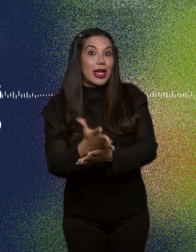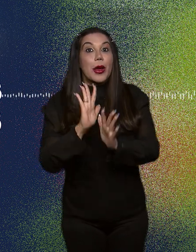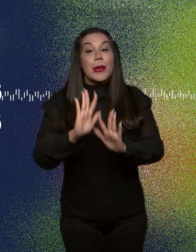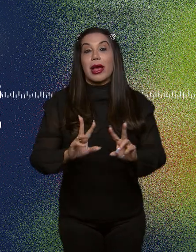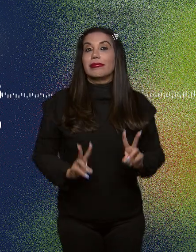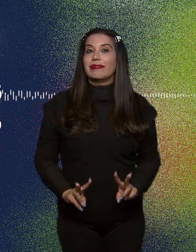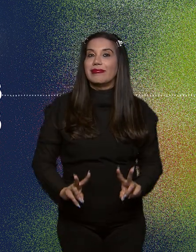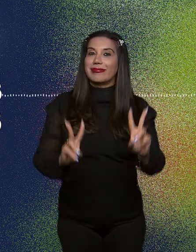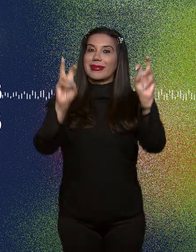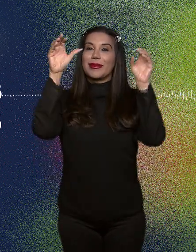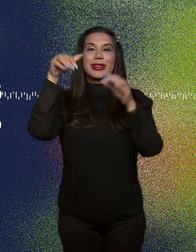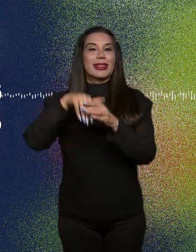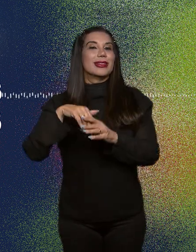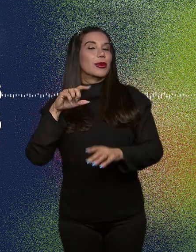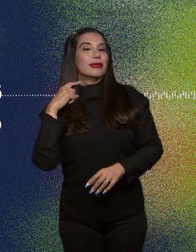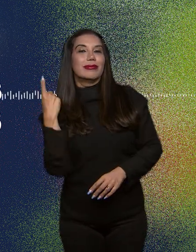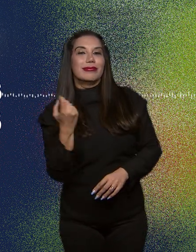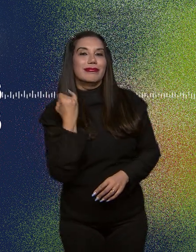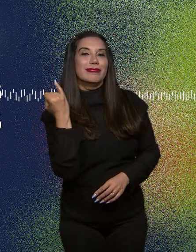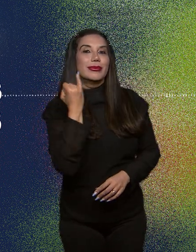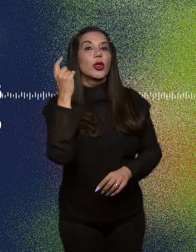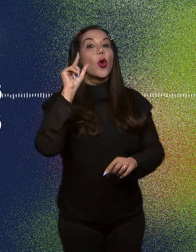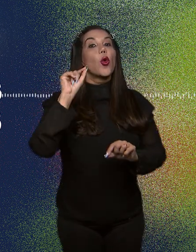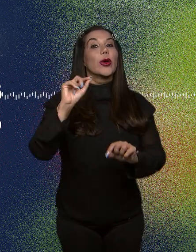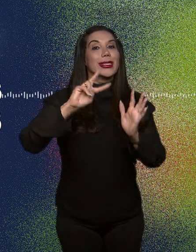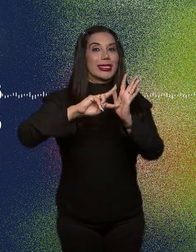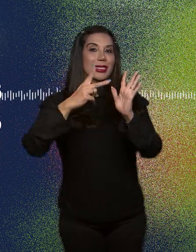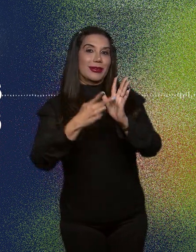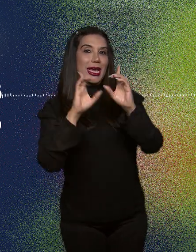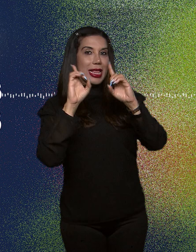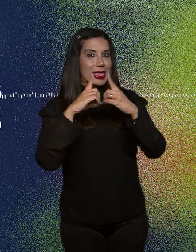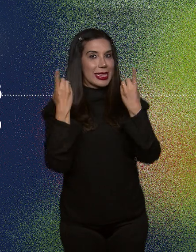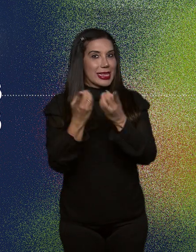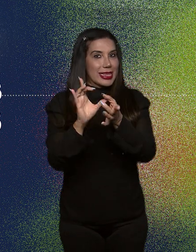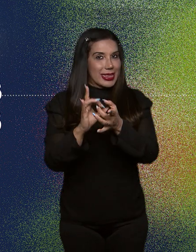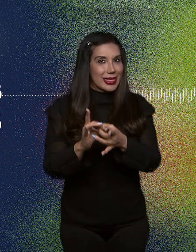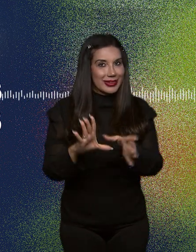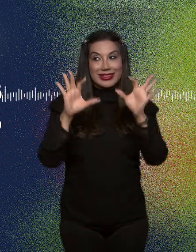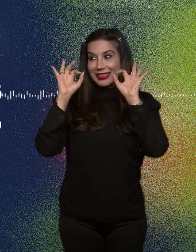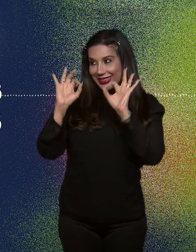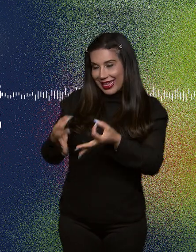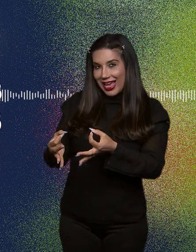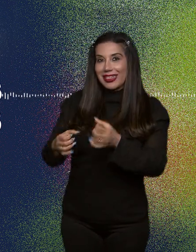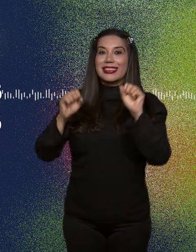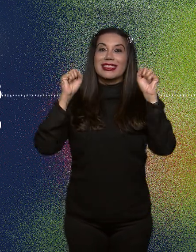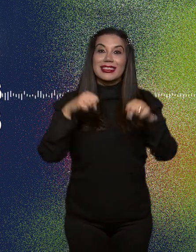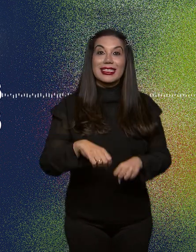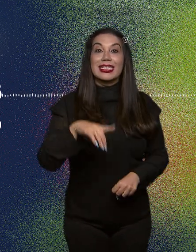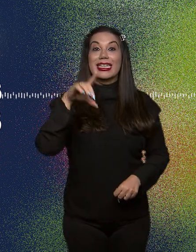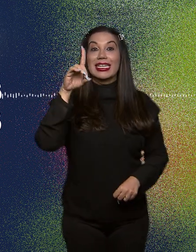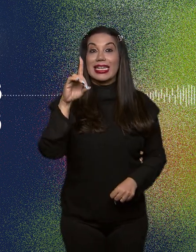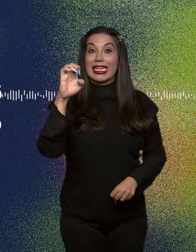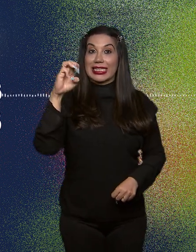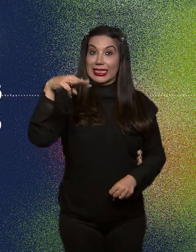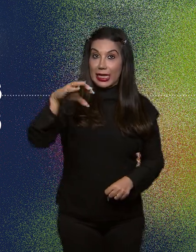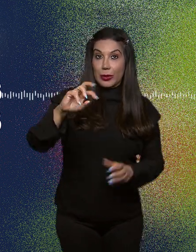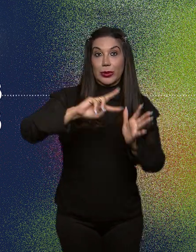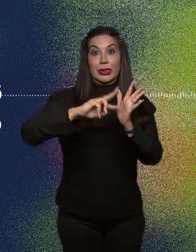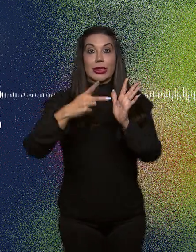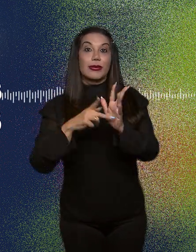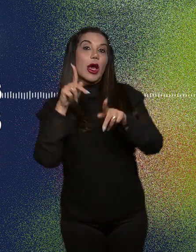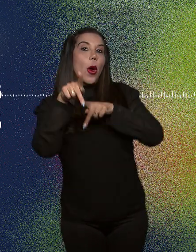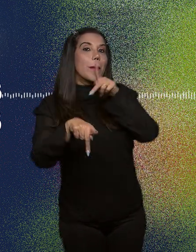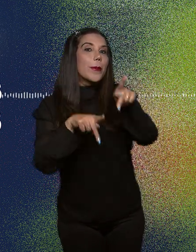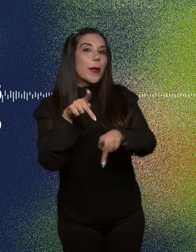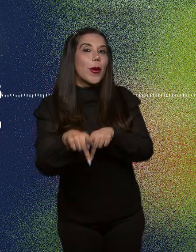eleições, primeiro a gente precisa entender o que é democracia, não é, Corina? Olha, demo quer dizer o povo, né?